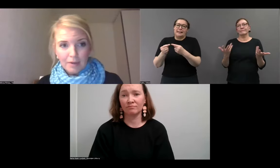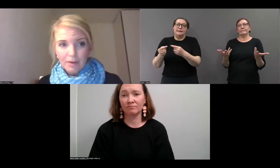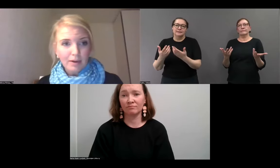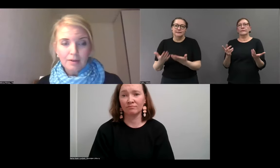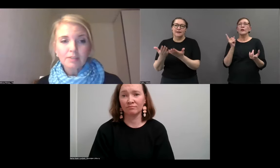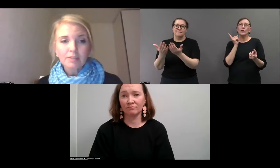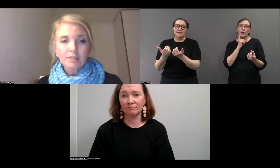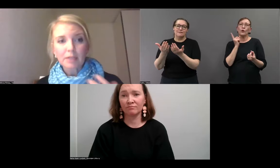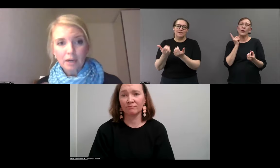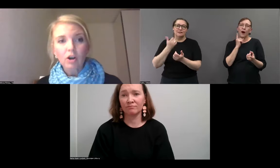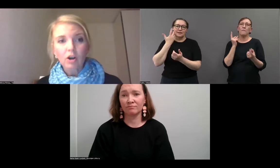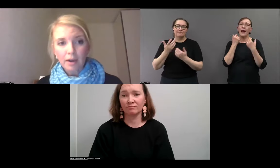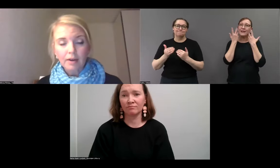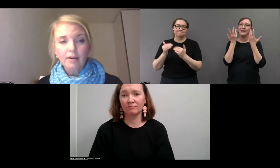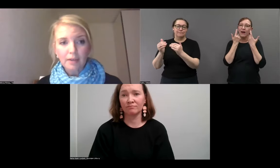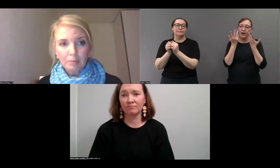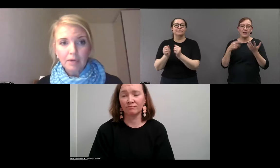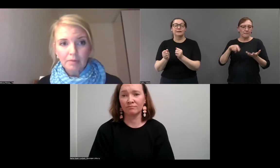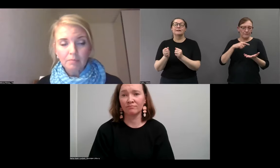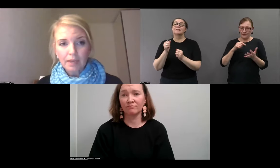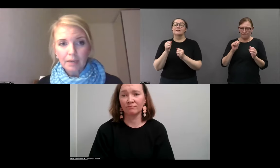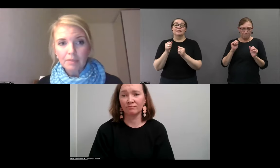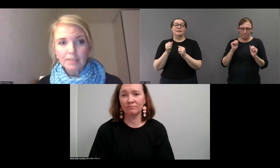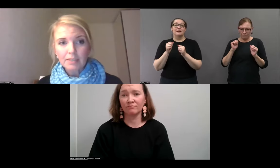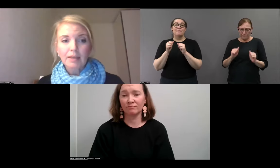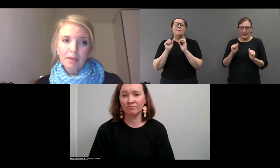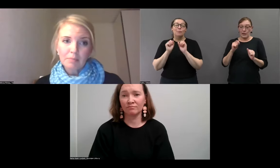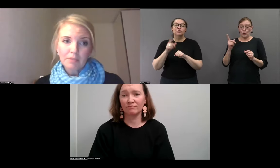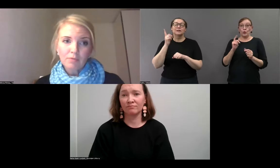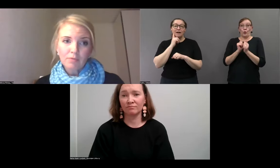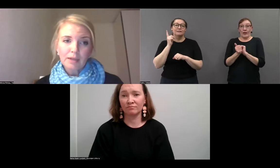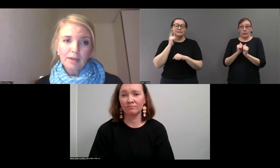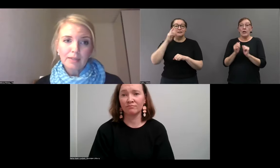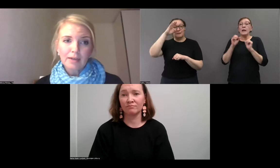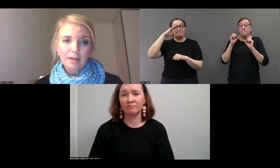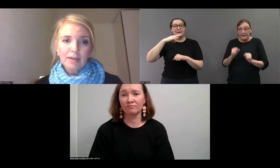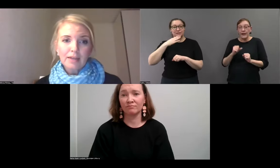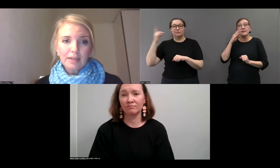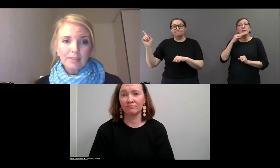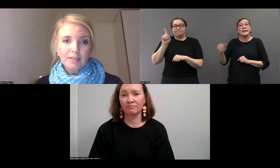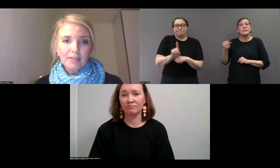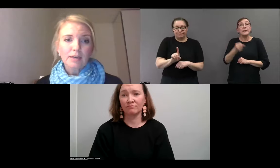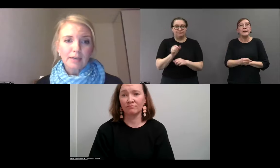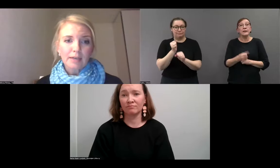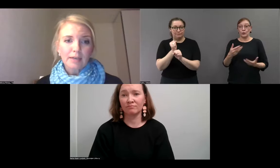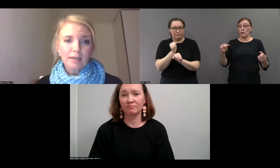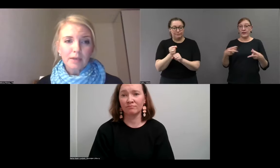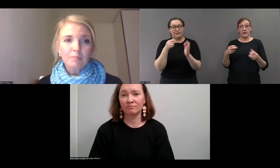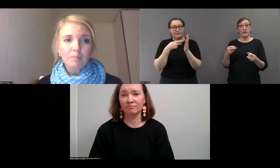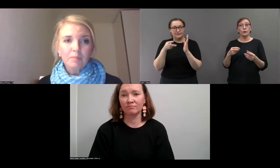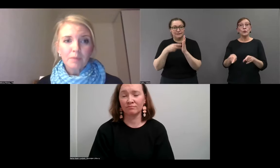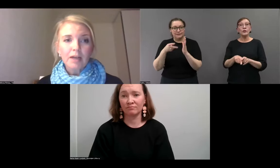ikinen päivä ja siihen pitää olla aina ihminen tekemässä. Me teemme ihmisvoimin tällä hetkellä tekstityksiä, eli